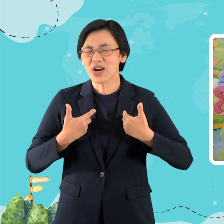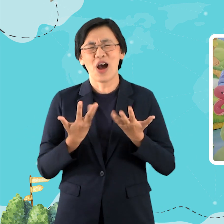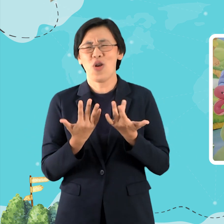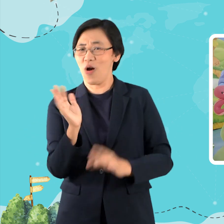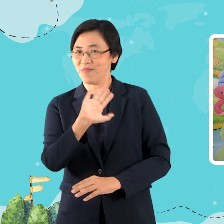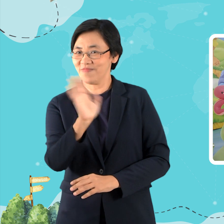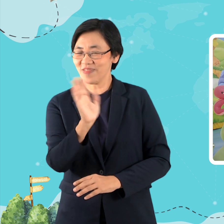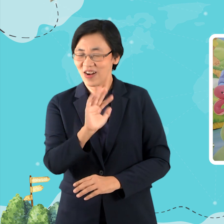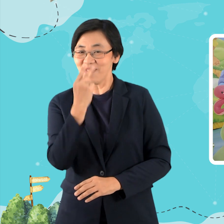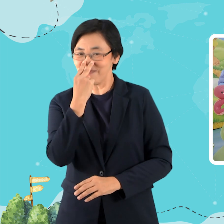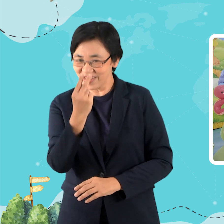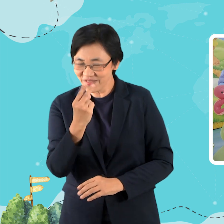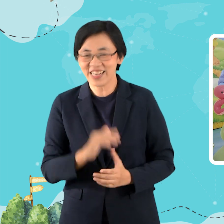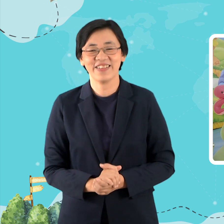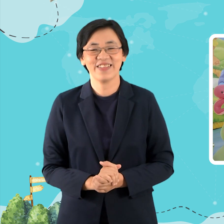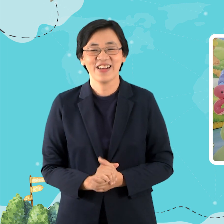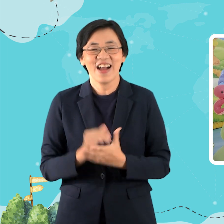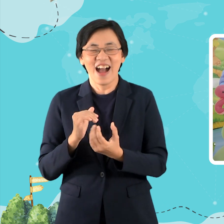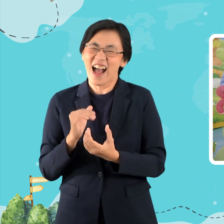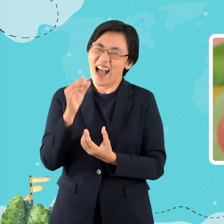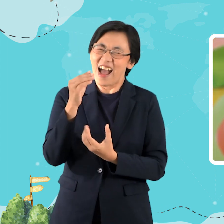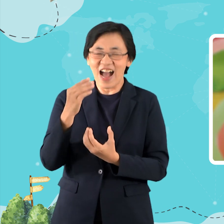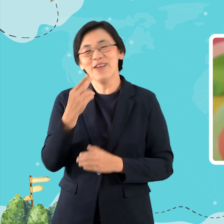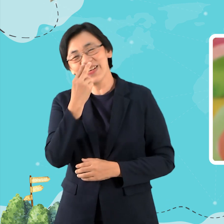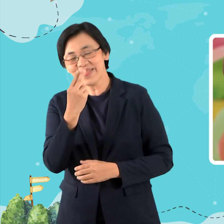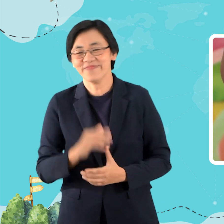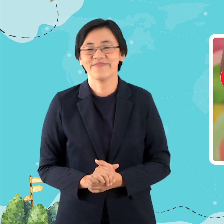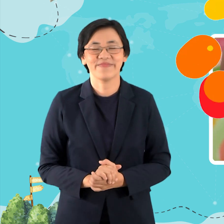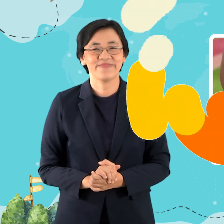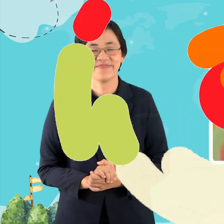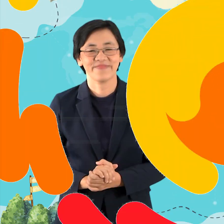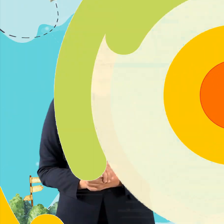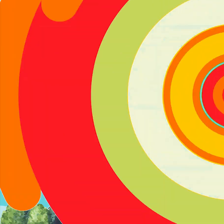นุกอย่างนี้แล้วรอกันไม่ไหวแล้วครับไปชมกันเลยครับ ไปเลยจ้า